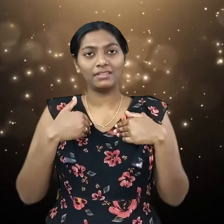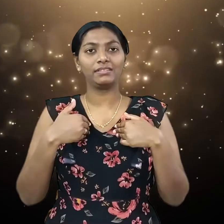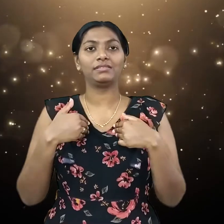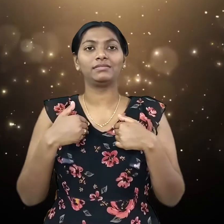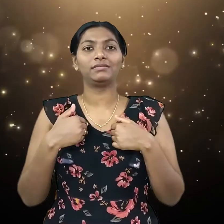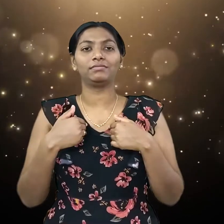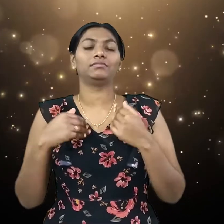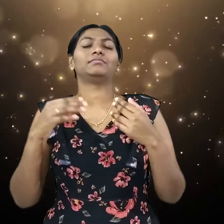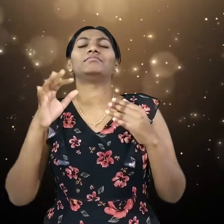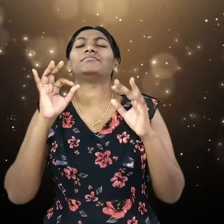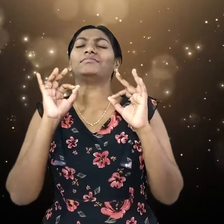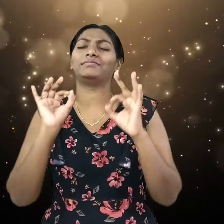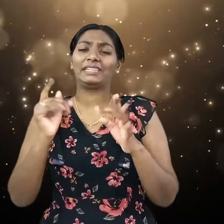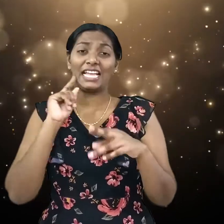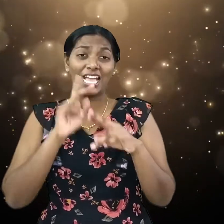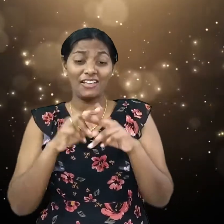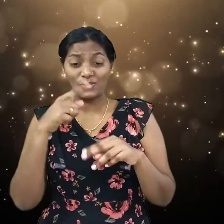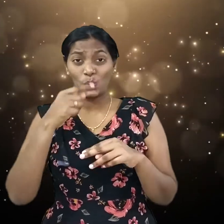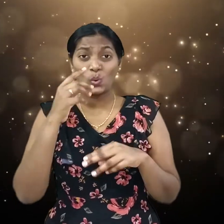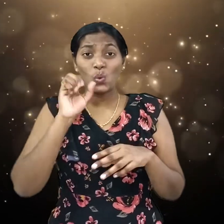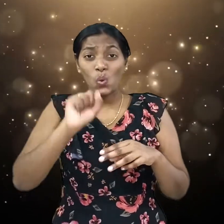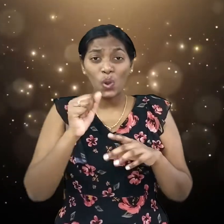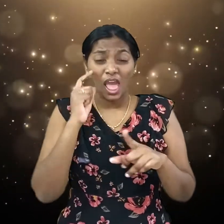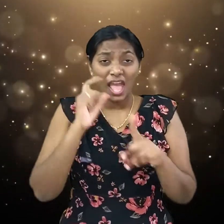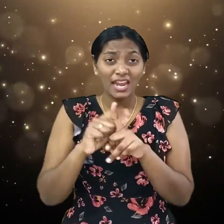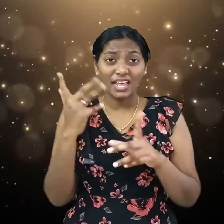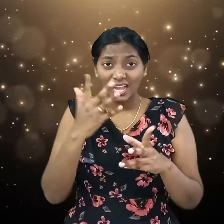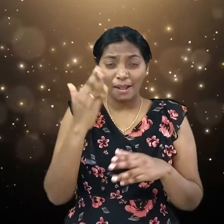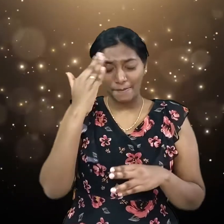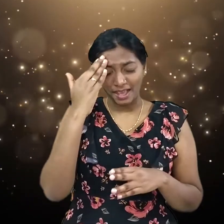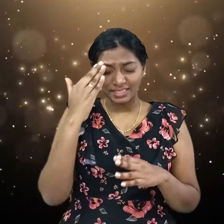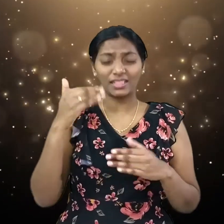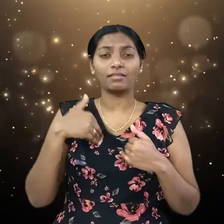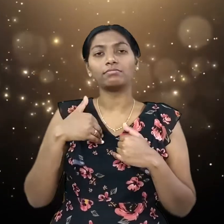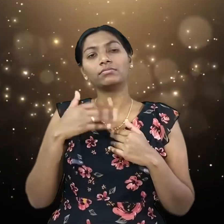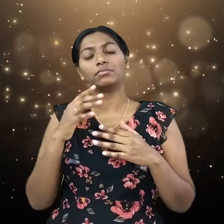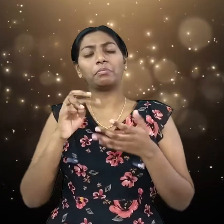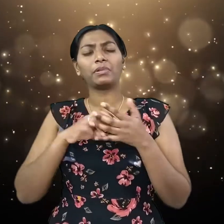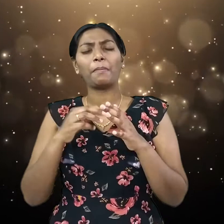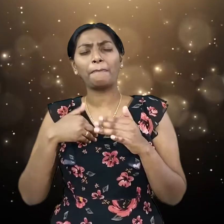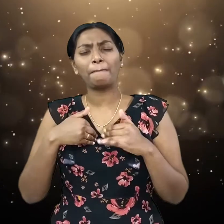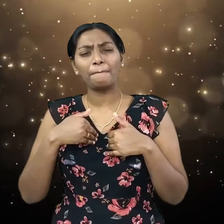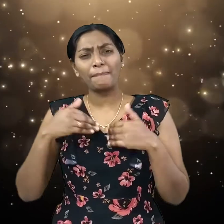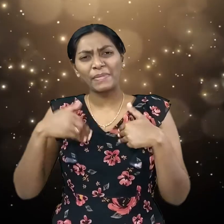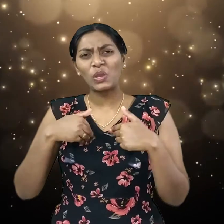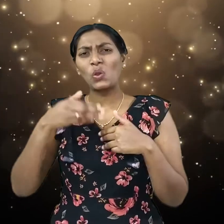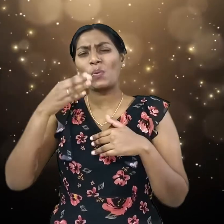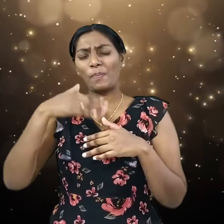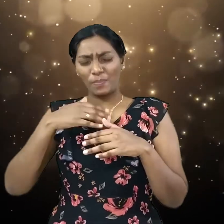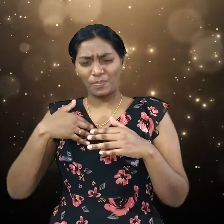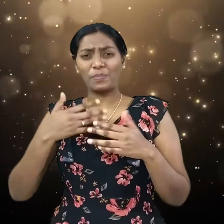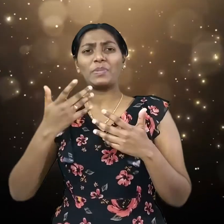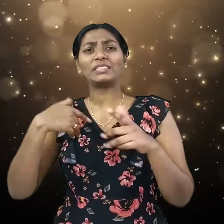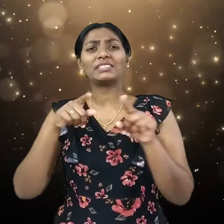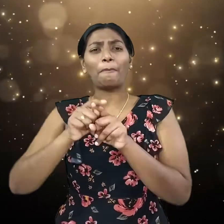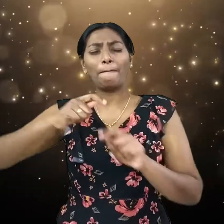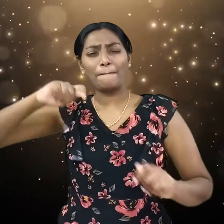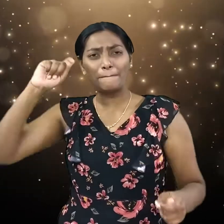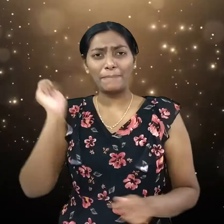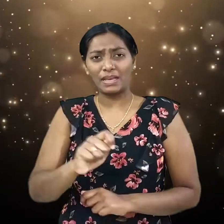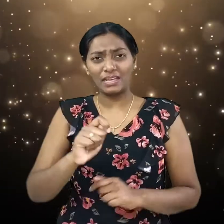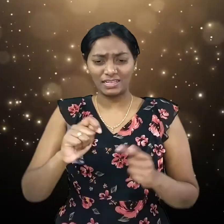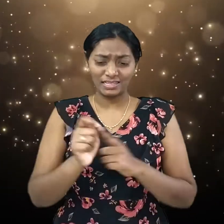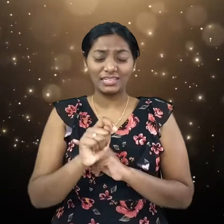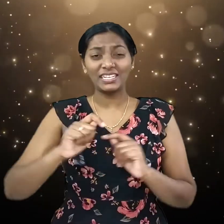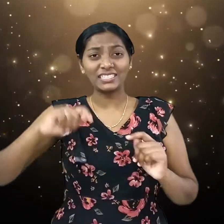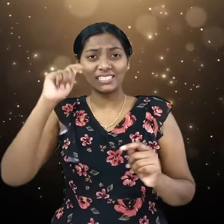मेरे द्वारा। ओ बॉय, इफ यू नो हु यू आर, We are the battle axe of God. हम परमेश्वर की लड़ने की कुल्हाड़ी